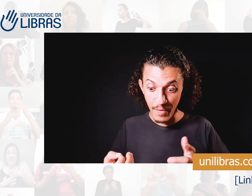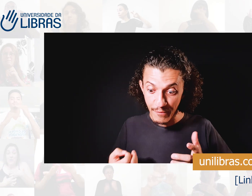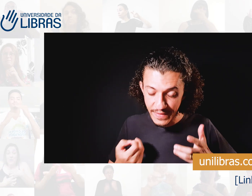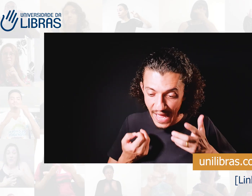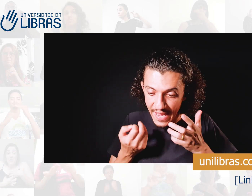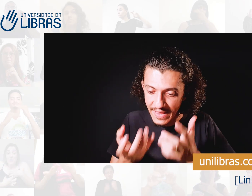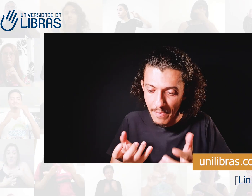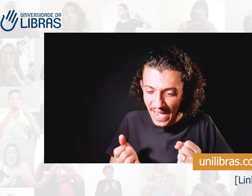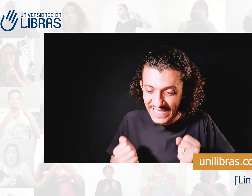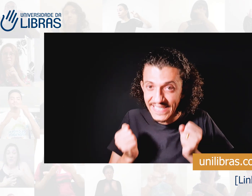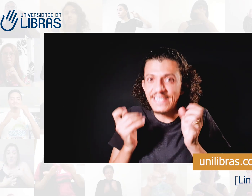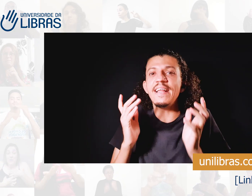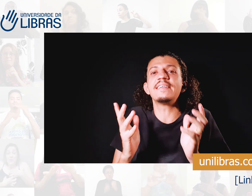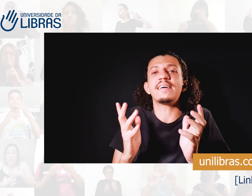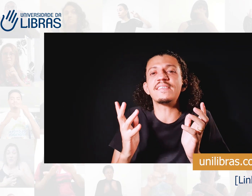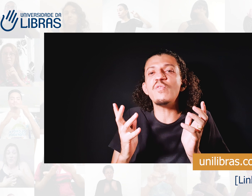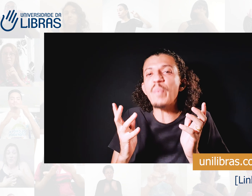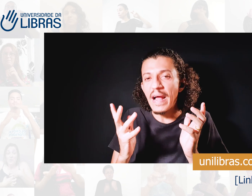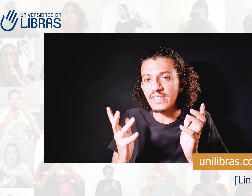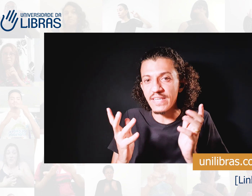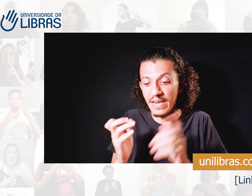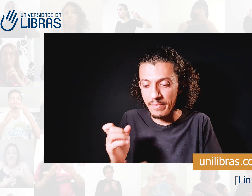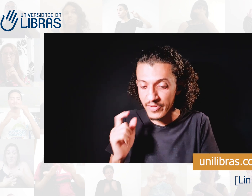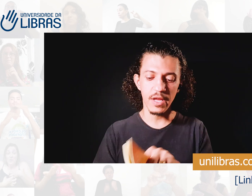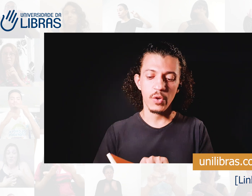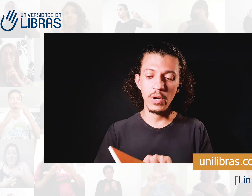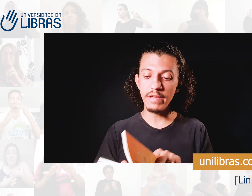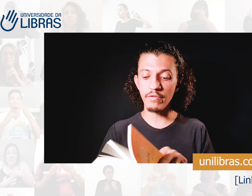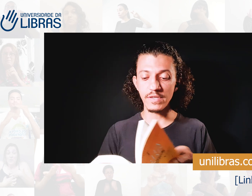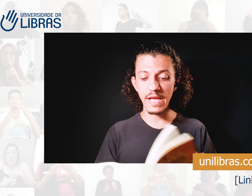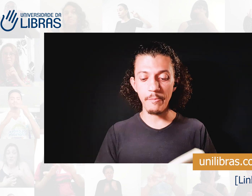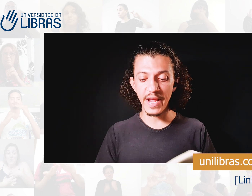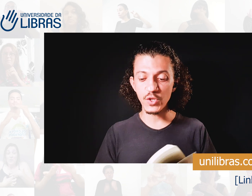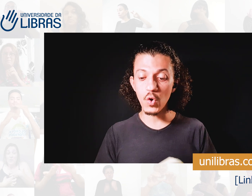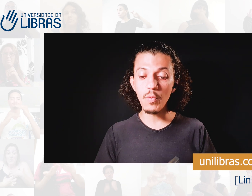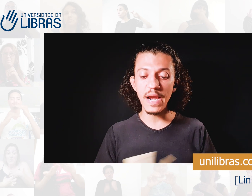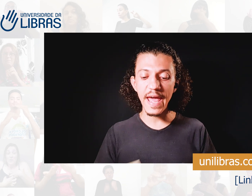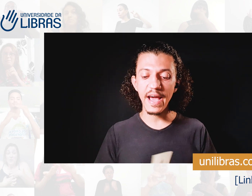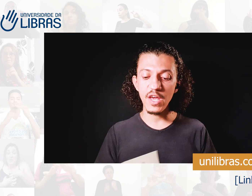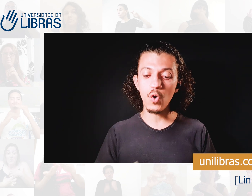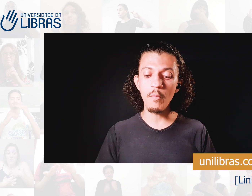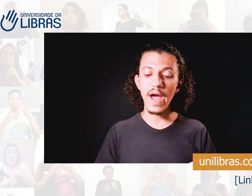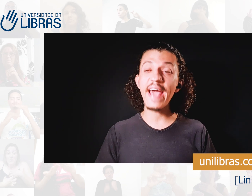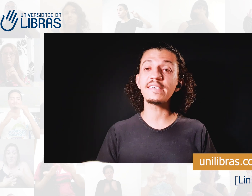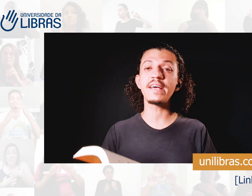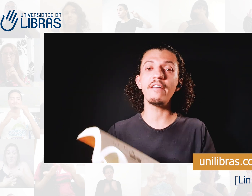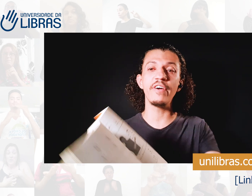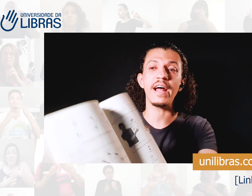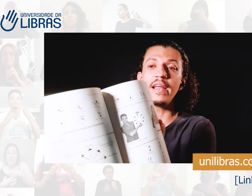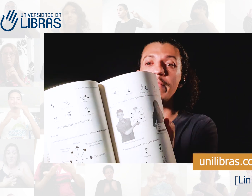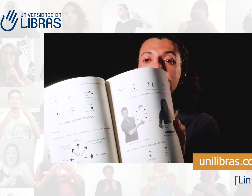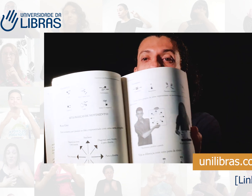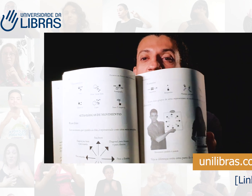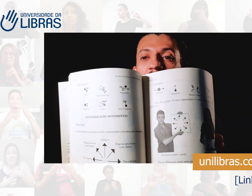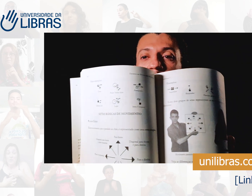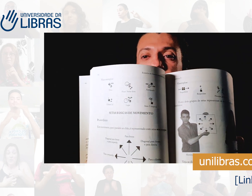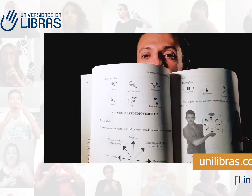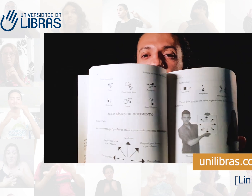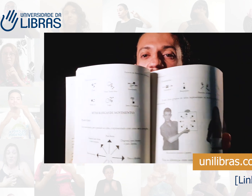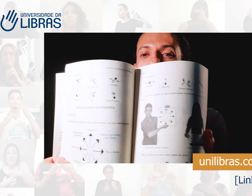se aprofundar ainda mais na sinalização prática na Libras. No livro você aprende como ler e como escrever a